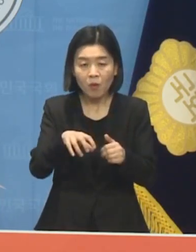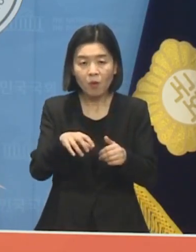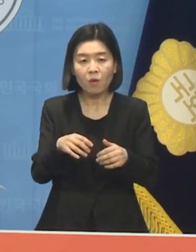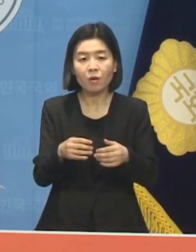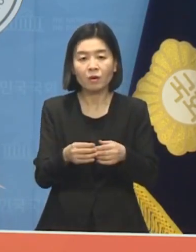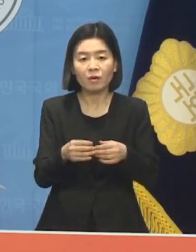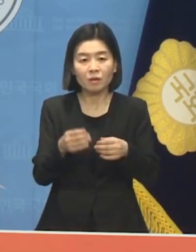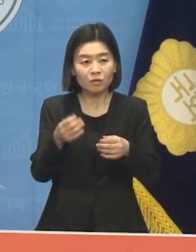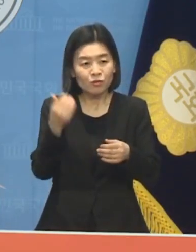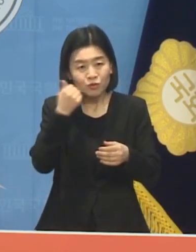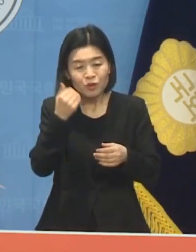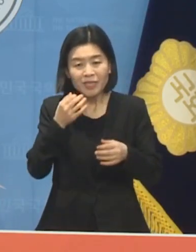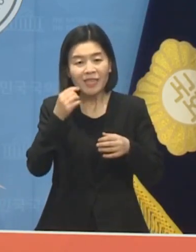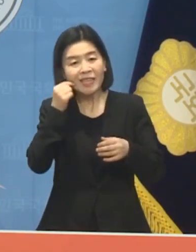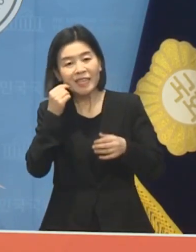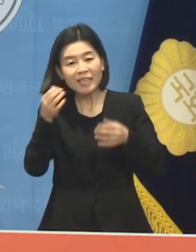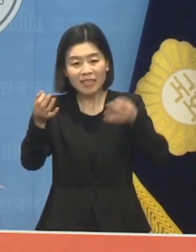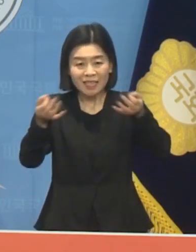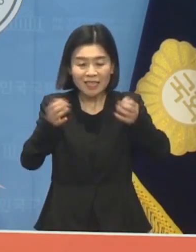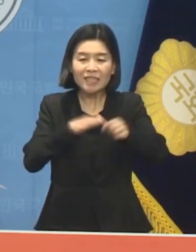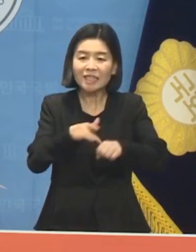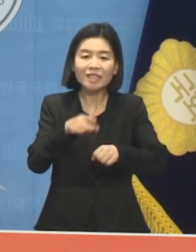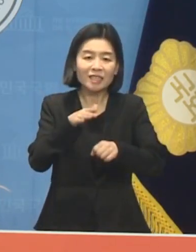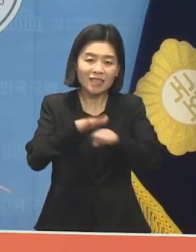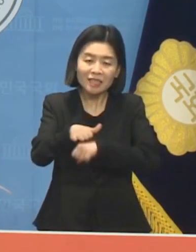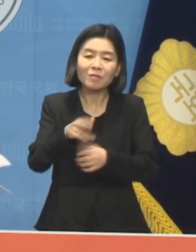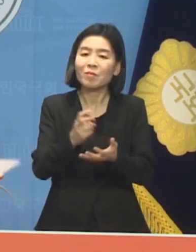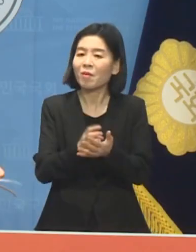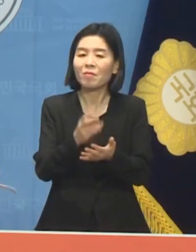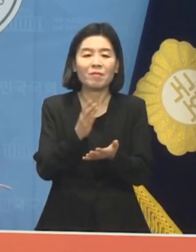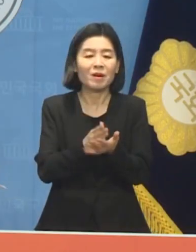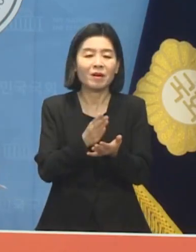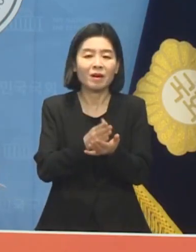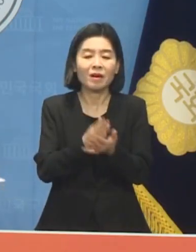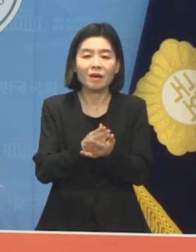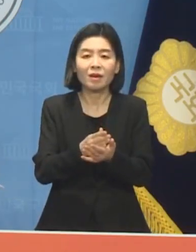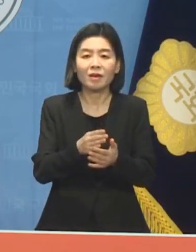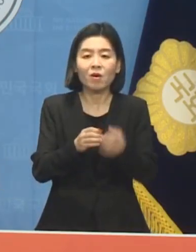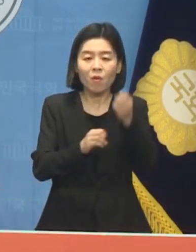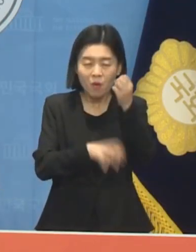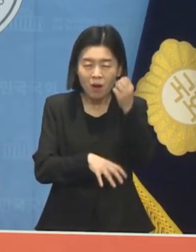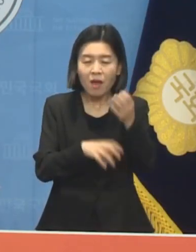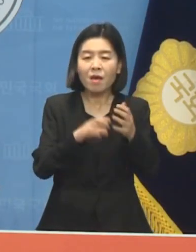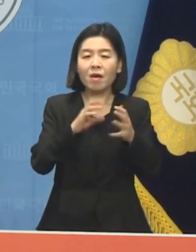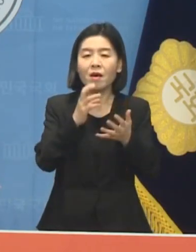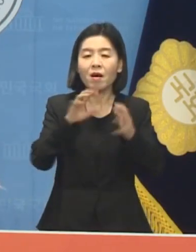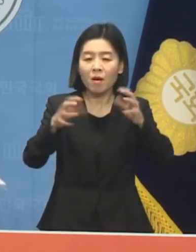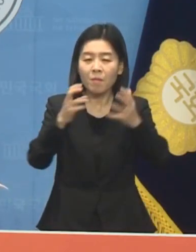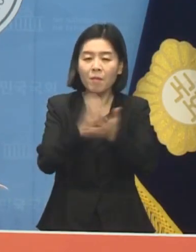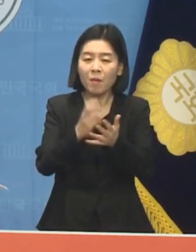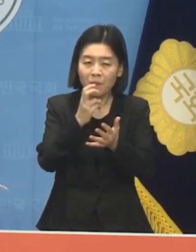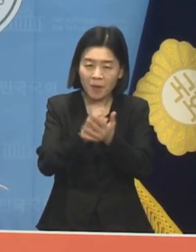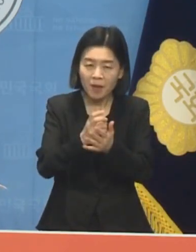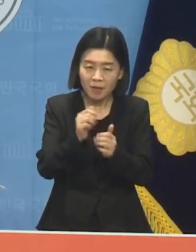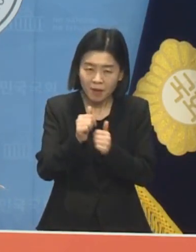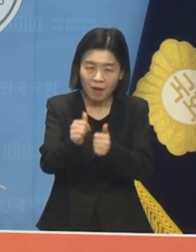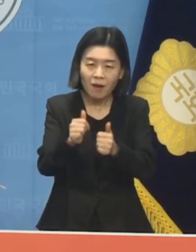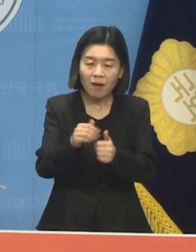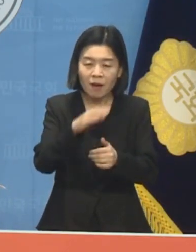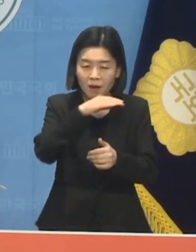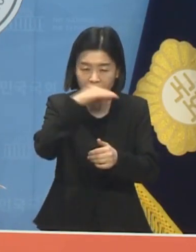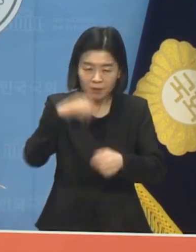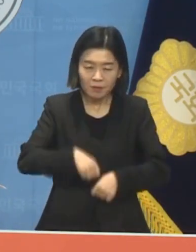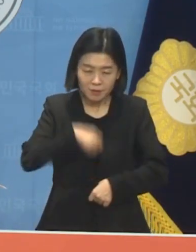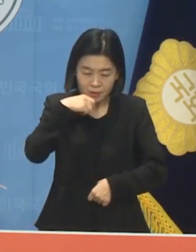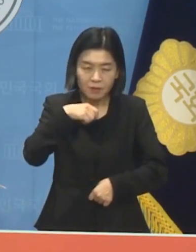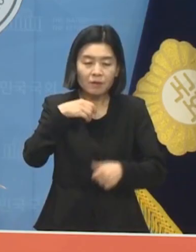법률을 제정하지 말라. 기존의 헌법에 부합하는 정의로운 판결을 내라. 셋째, 공수처의